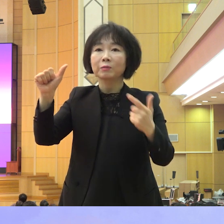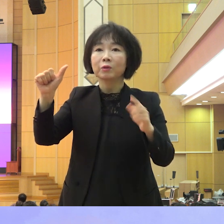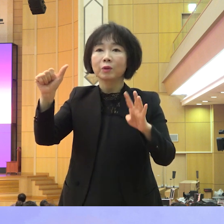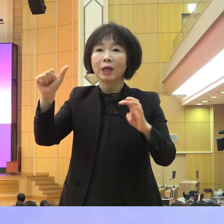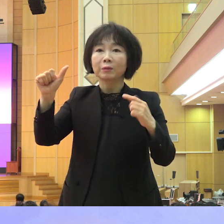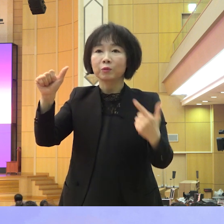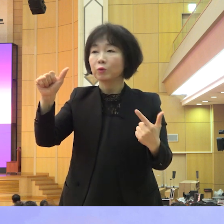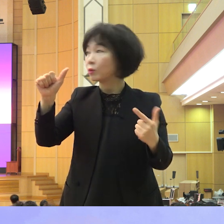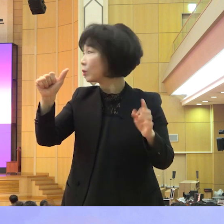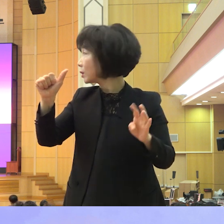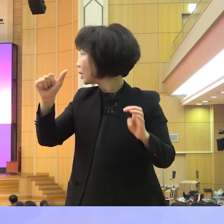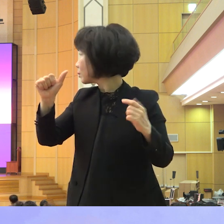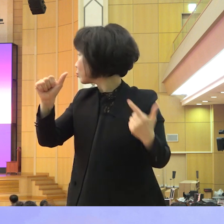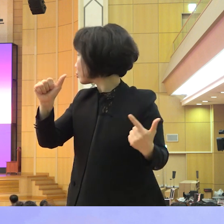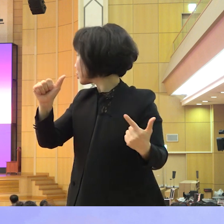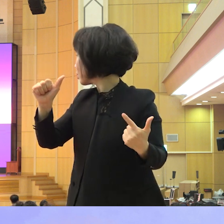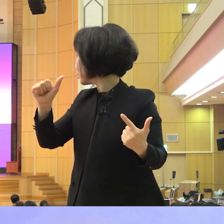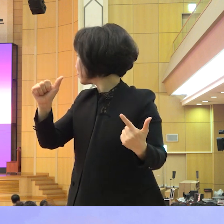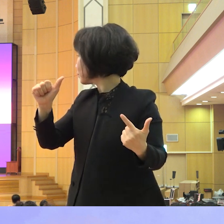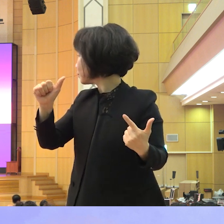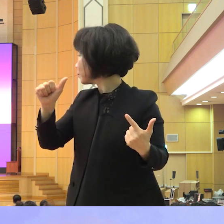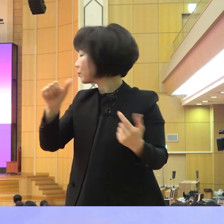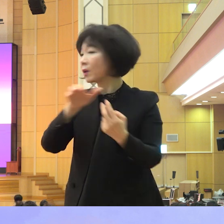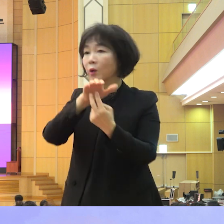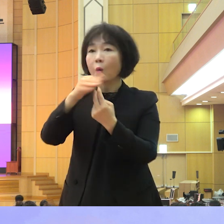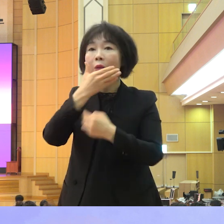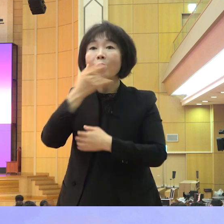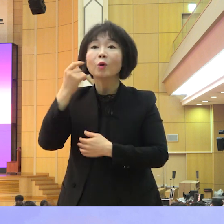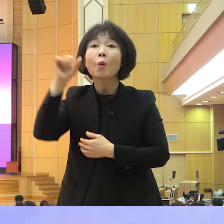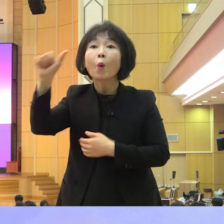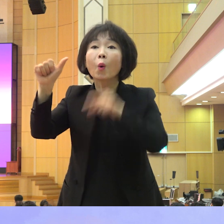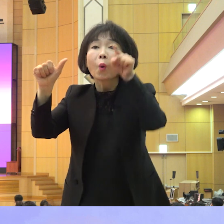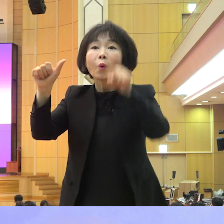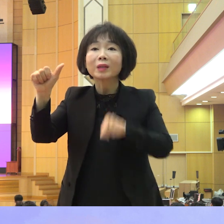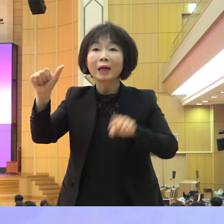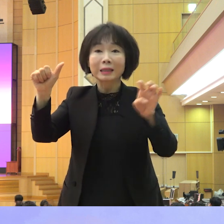신약성경 152페이지 요한복음 5장